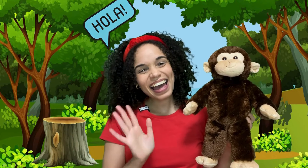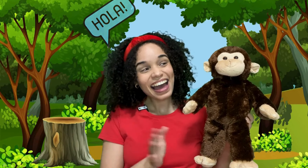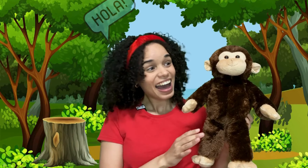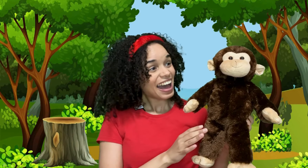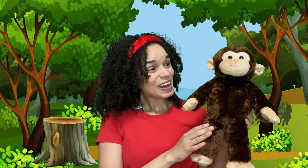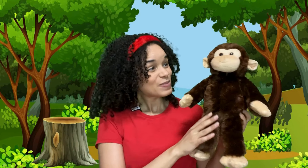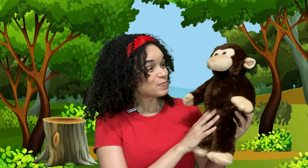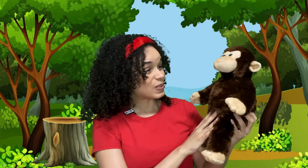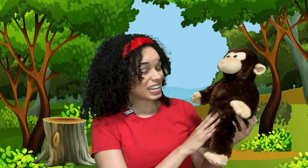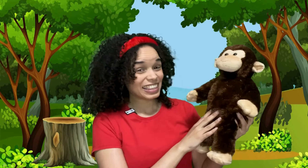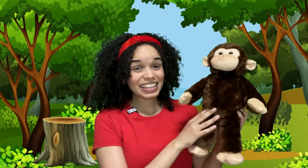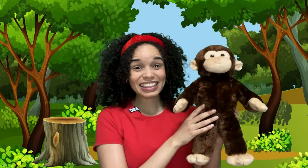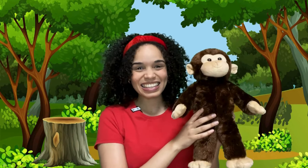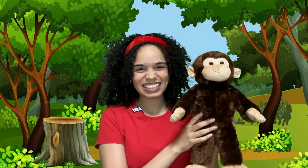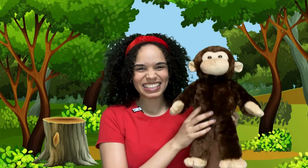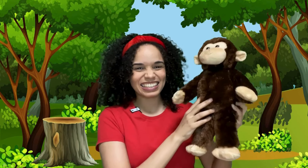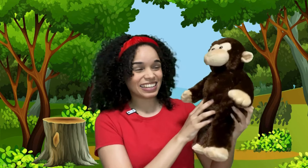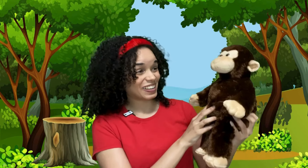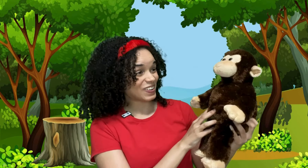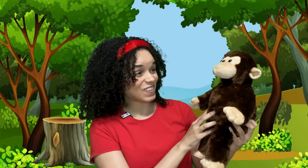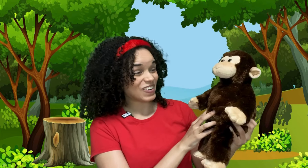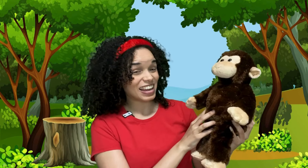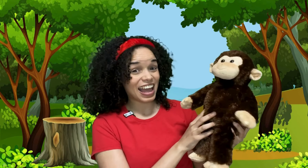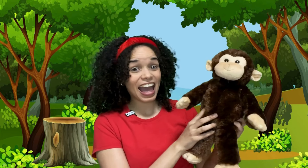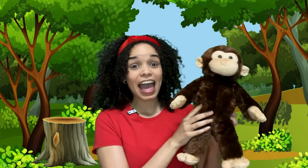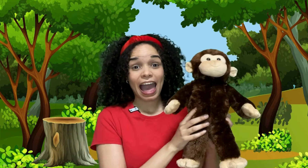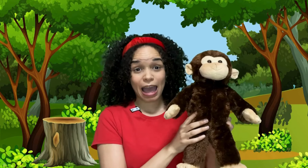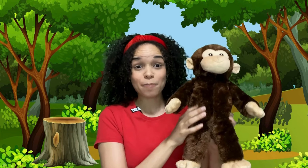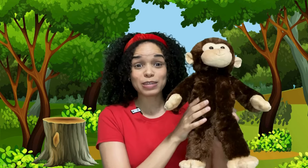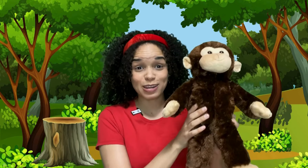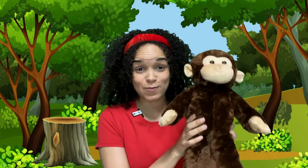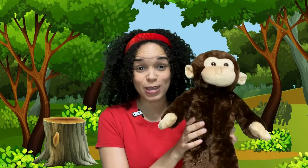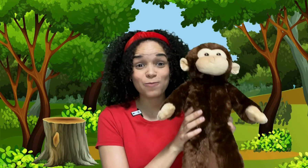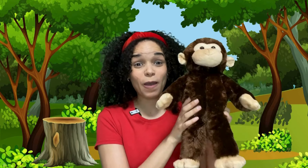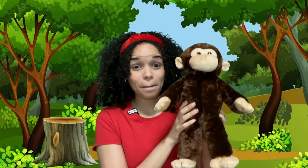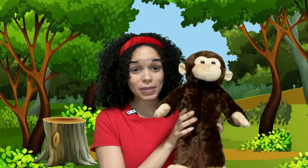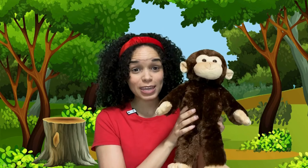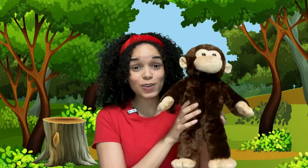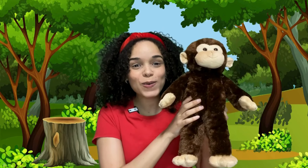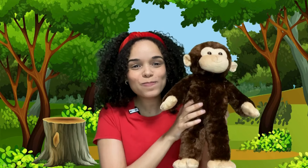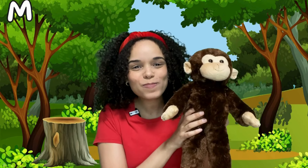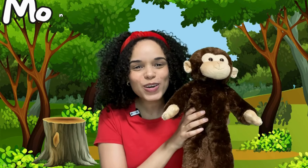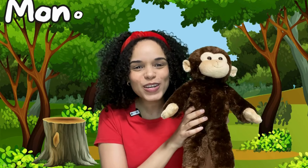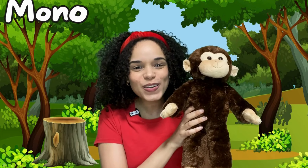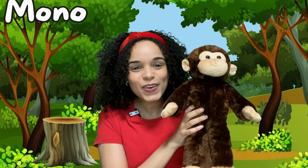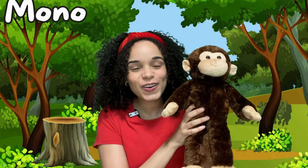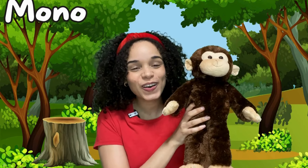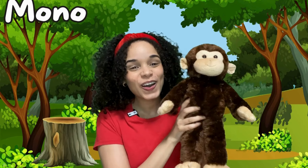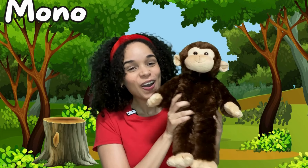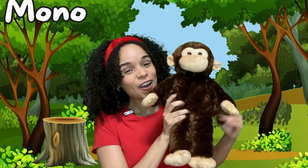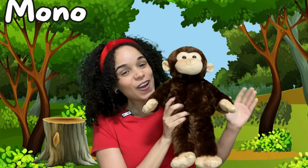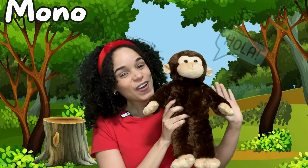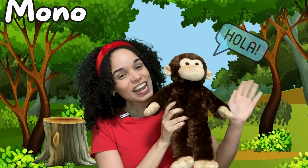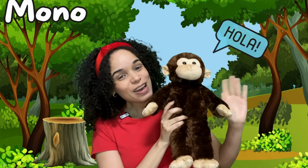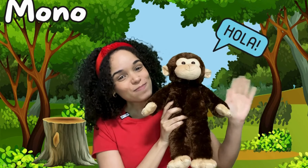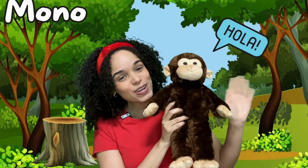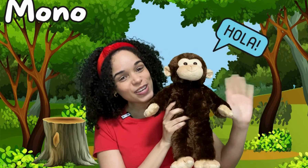Hola pueden decirle hola a mi nuevo amigo mono Hola